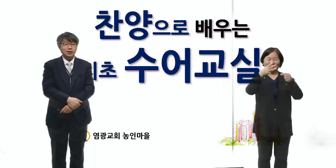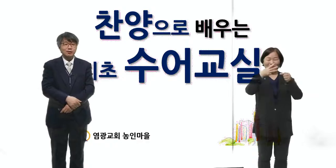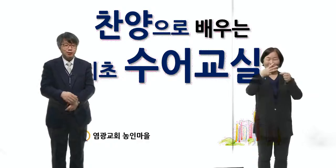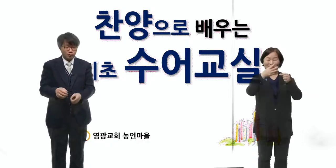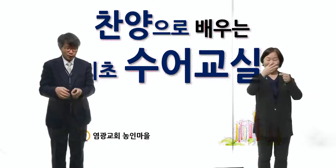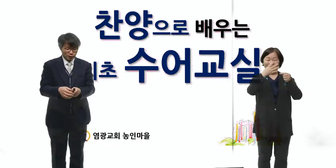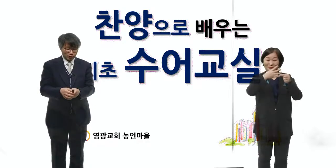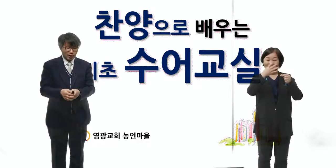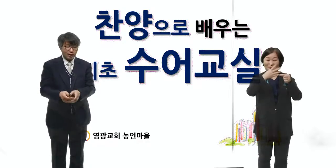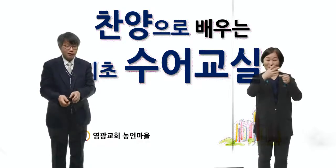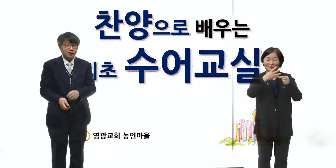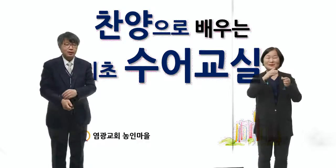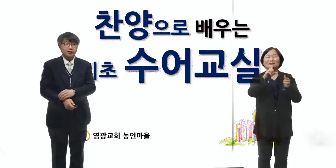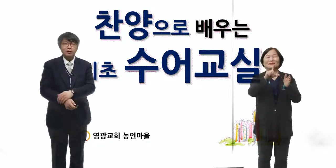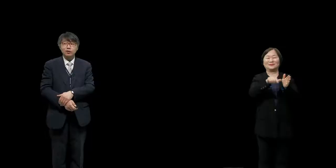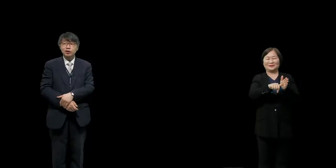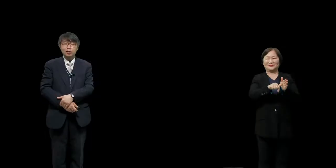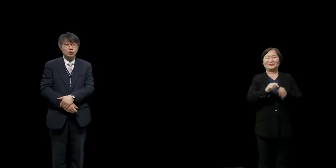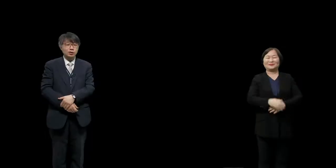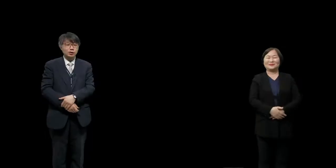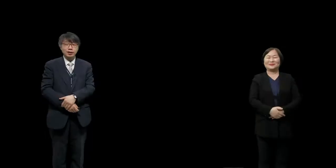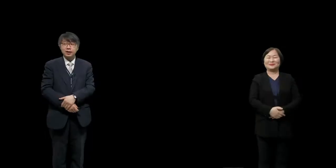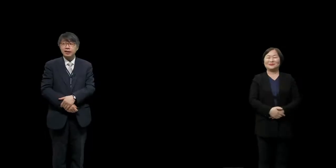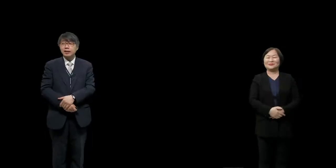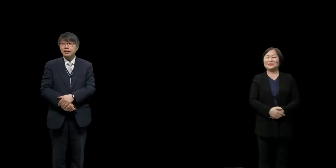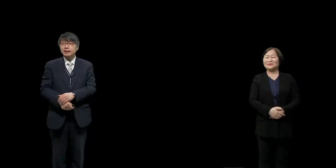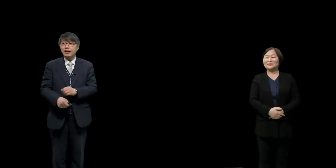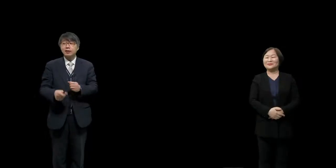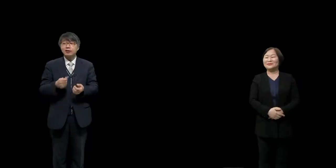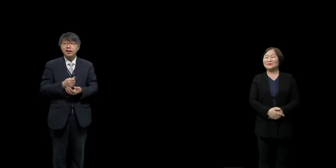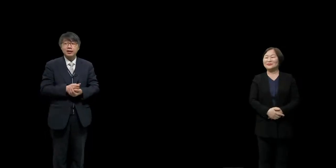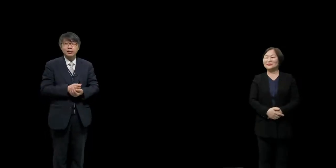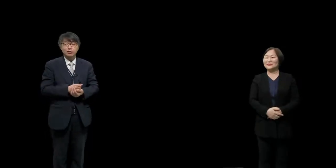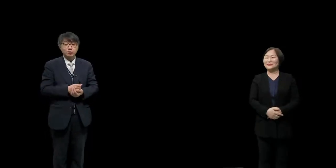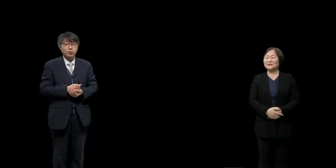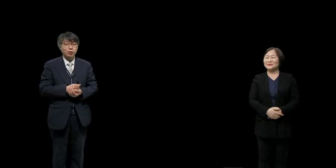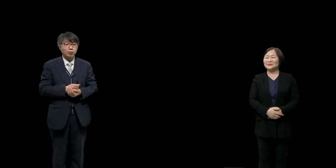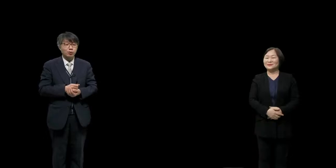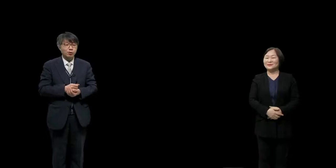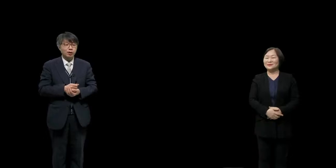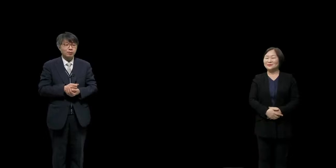번째 시간 저희 오늘 이제 자연에 대해서 좀 배워보려고 합니다.